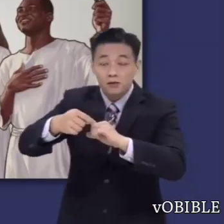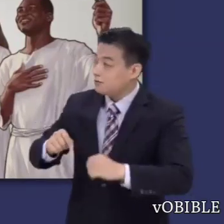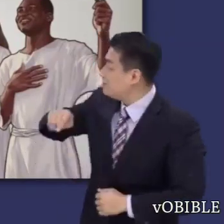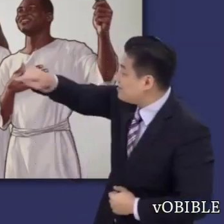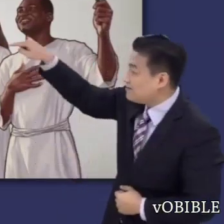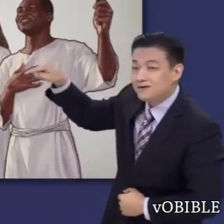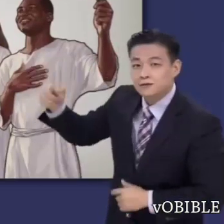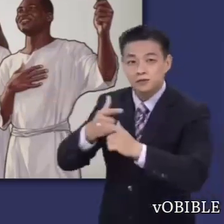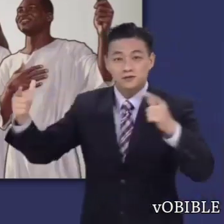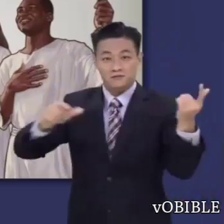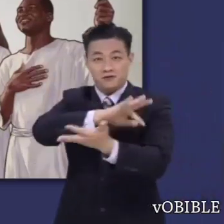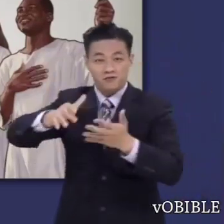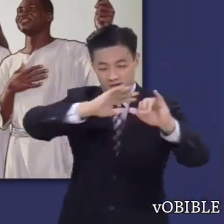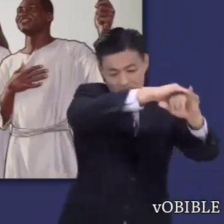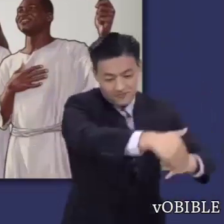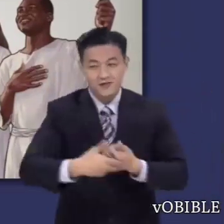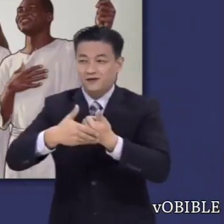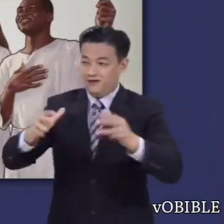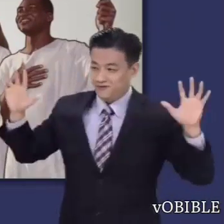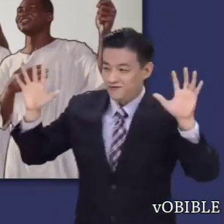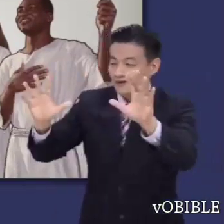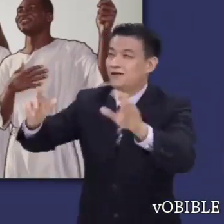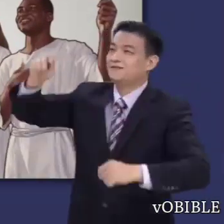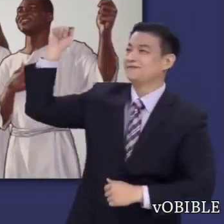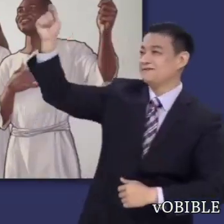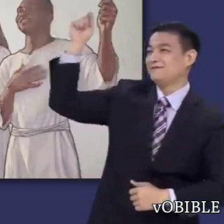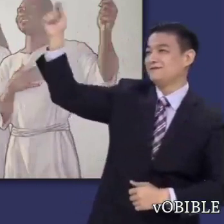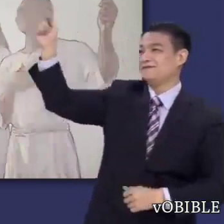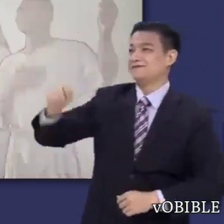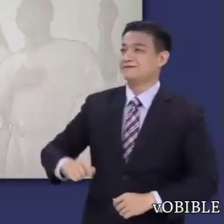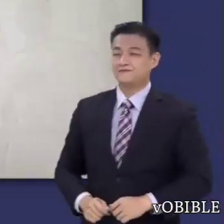人，他们从大患难中得救。